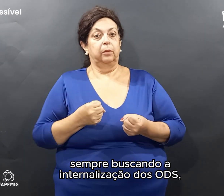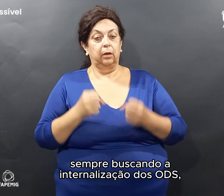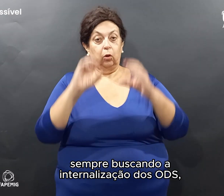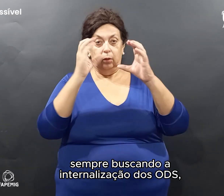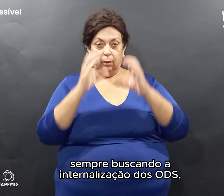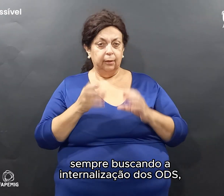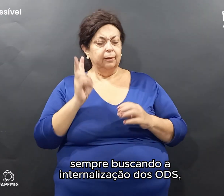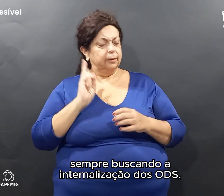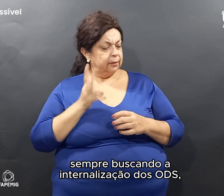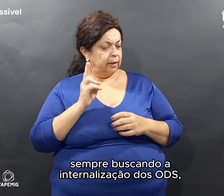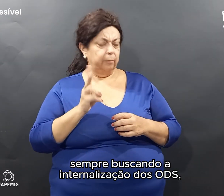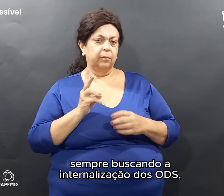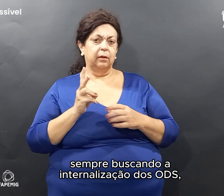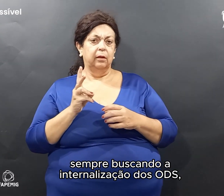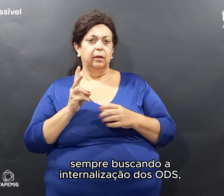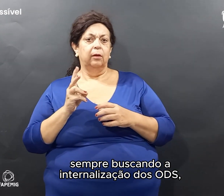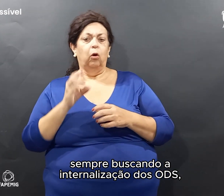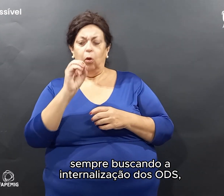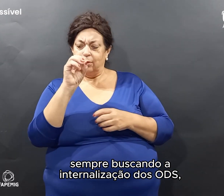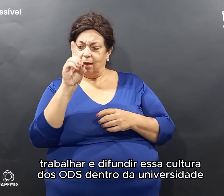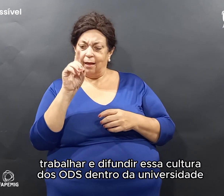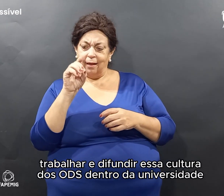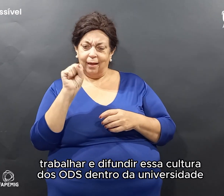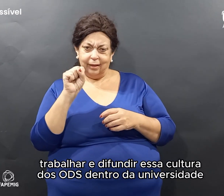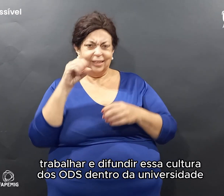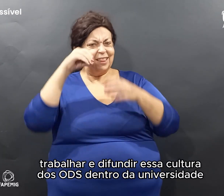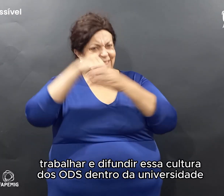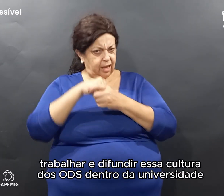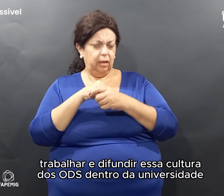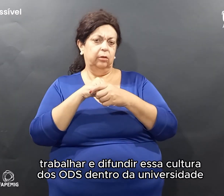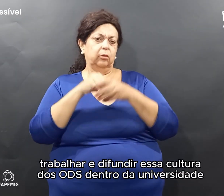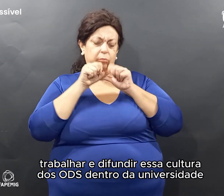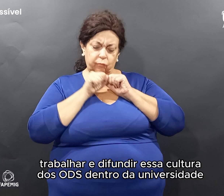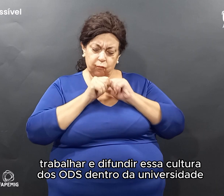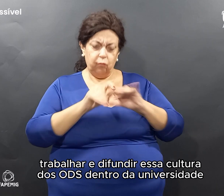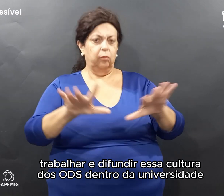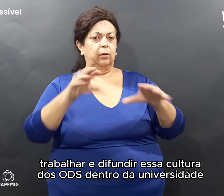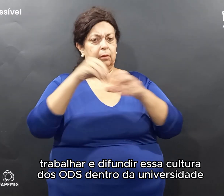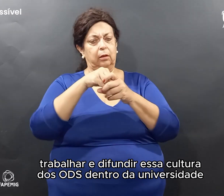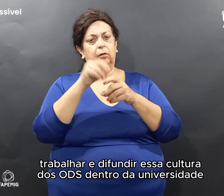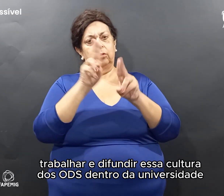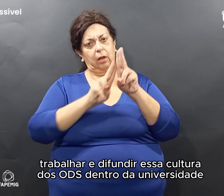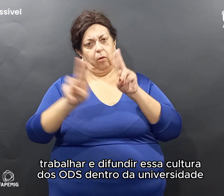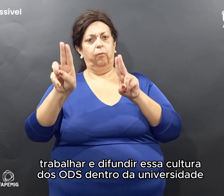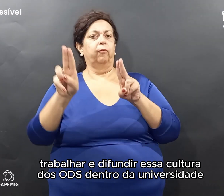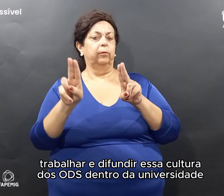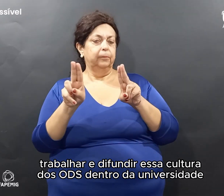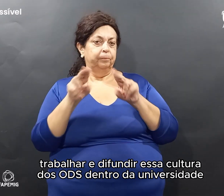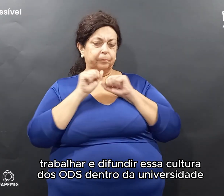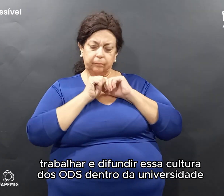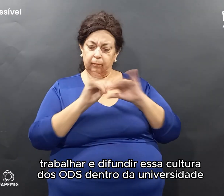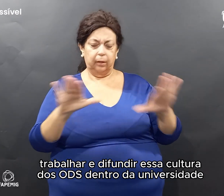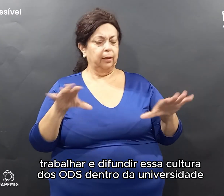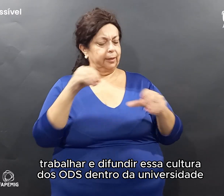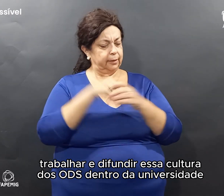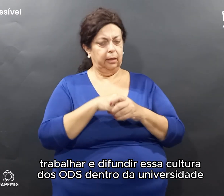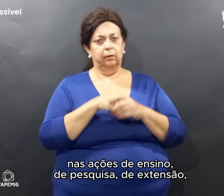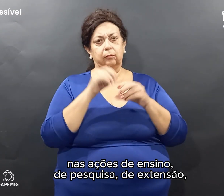buscando a internalização dos ODS, né, trabalhar e difundir essa cultura dos ODS dentro da universidade,